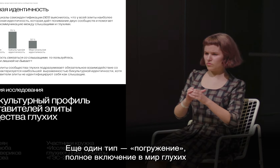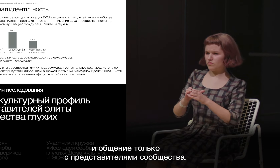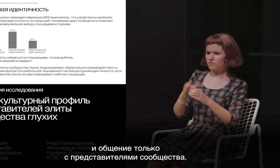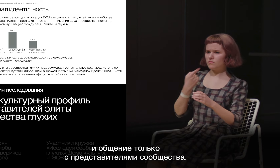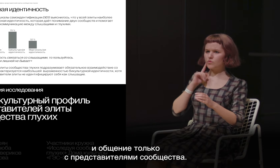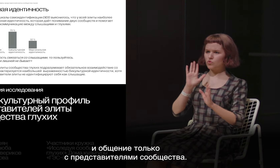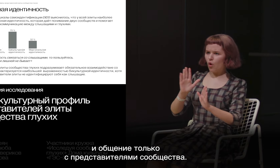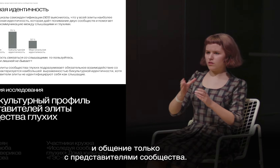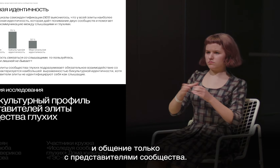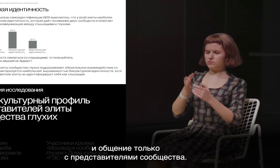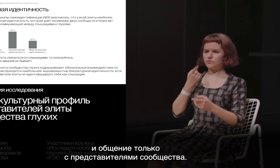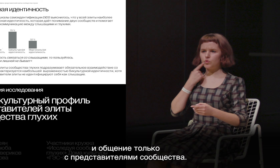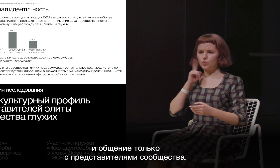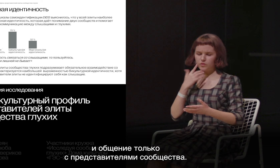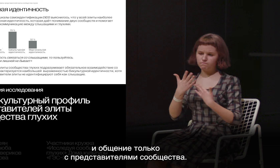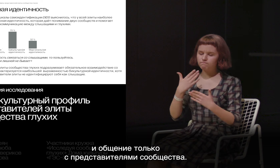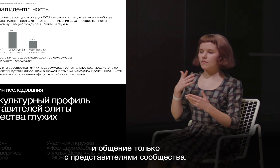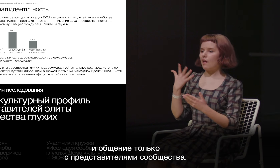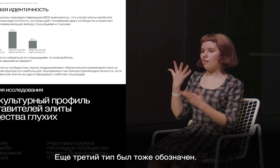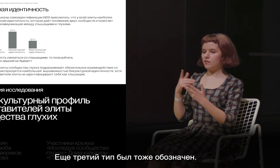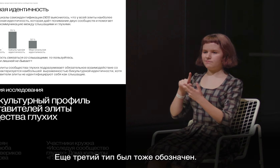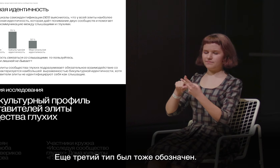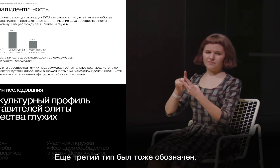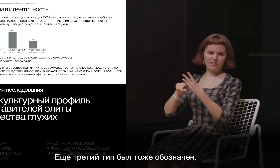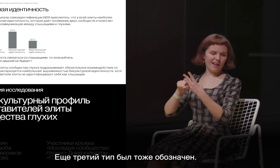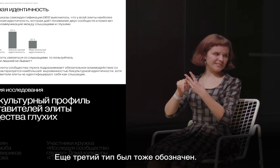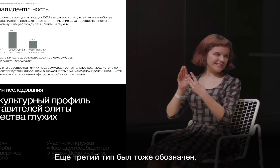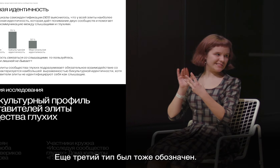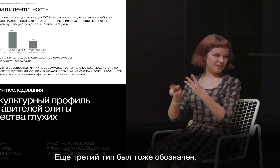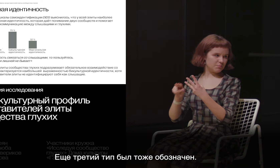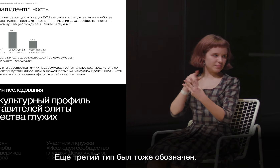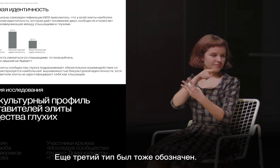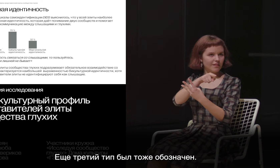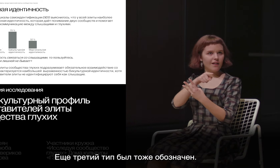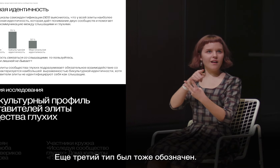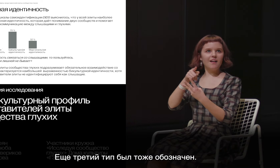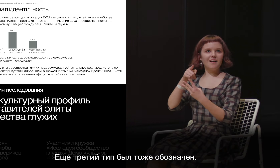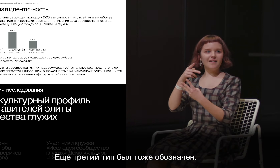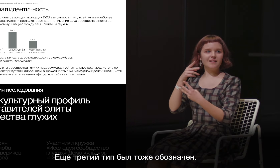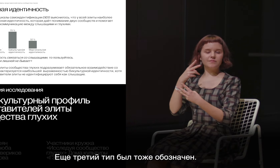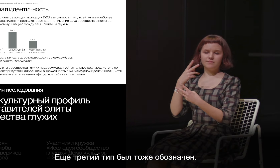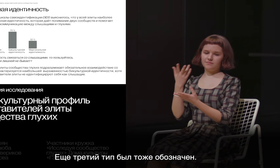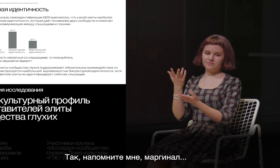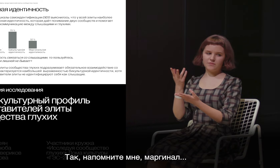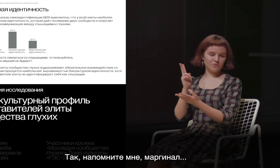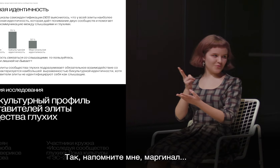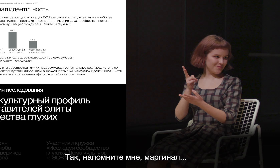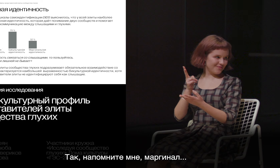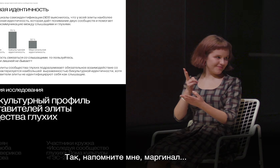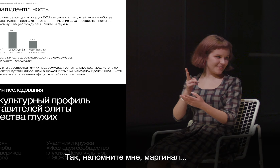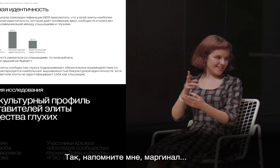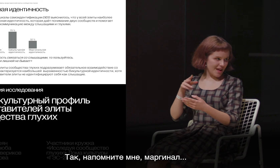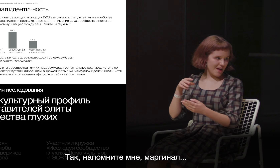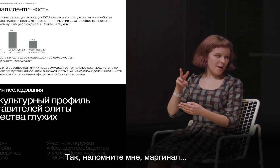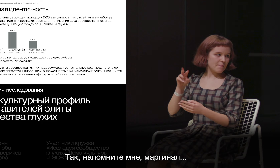или глухих. Либо только глухих, либо еще третий тип вот был тоже обозначен. Так